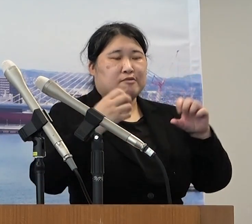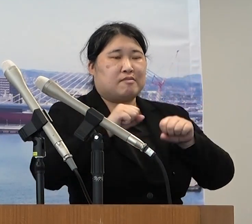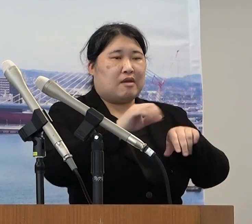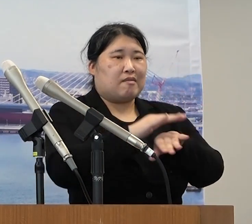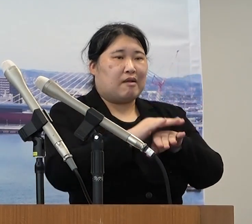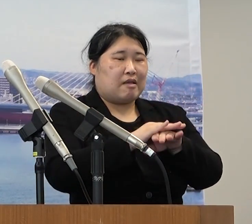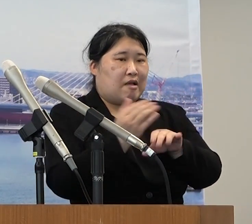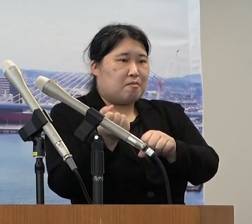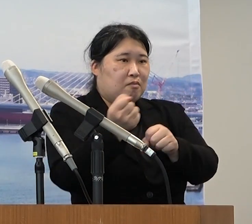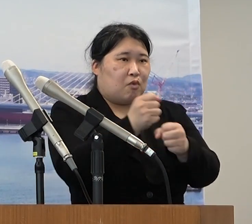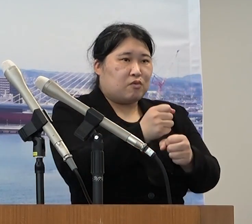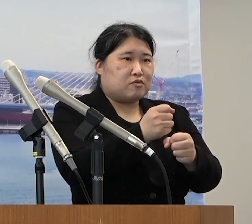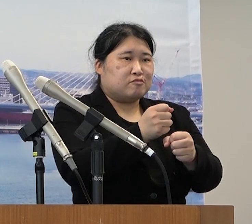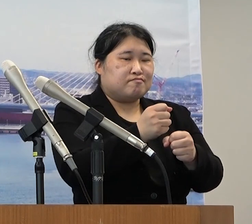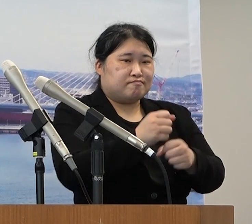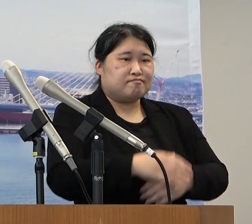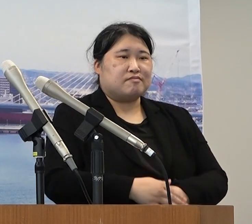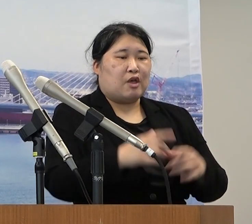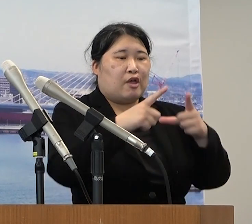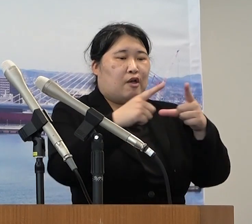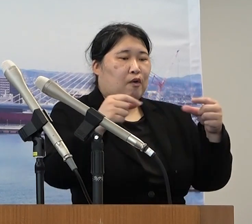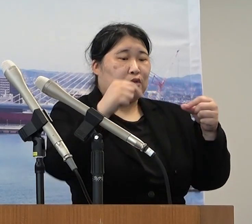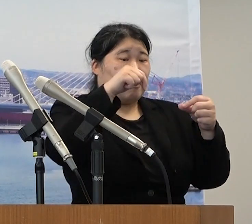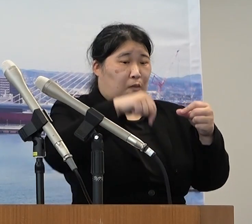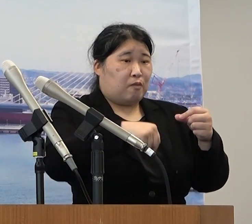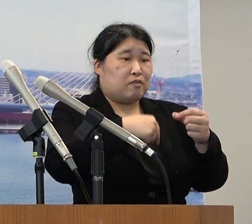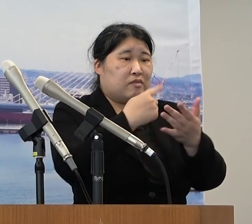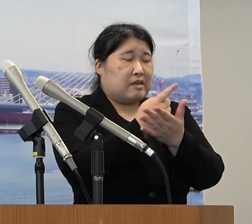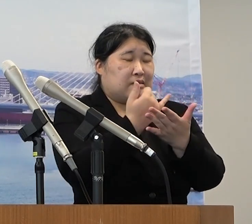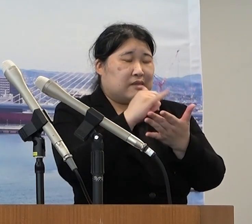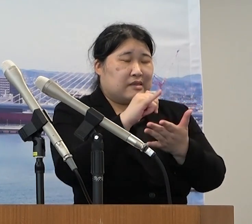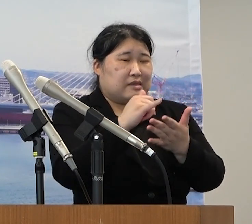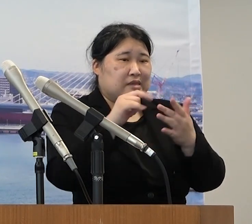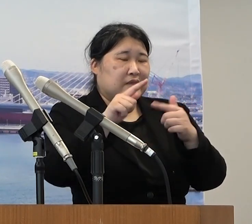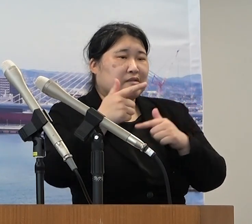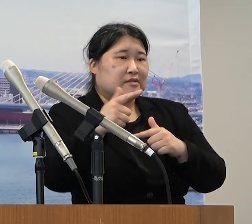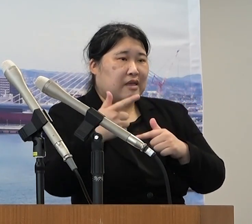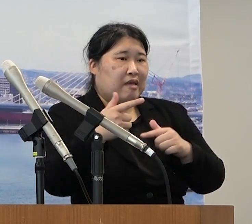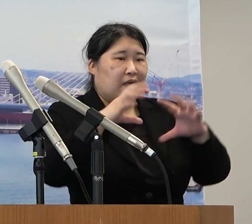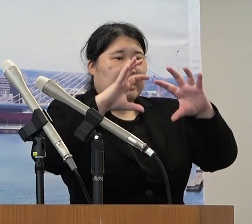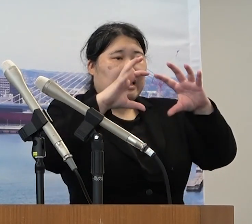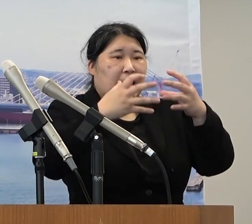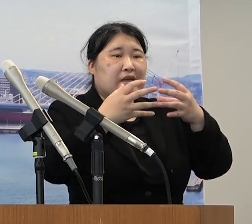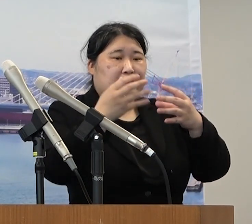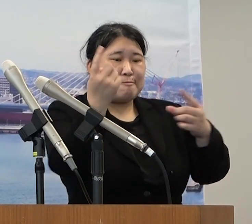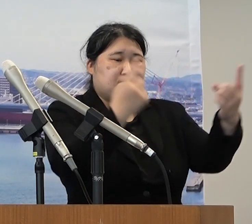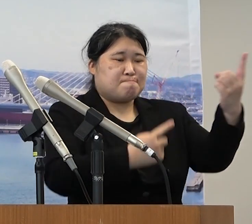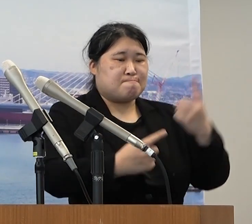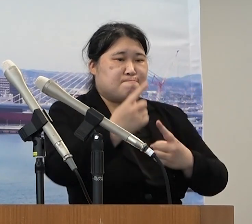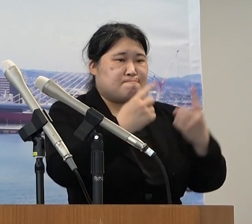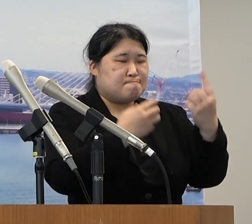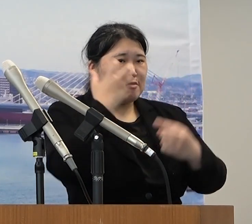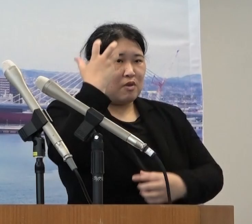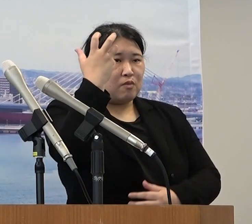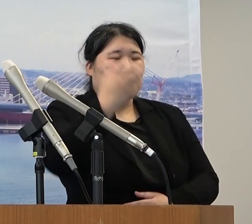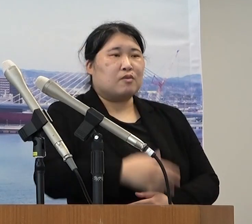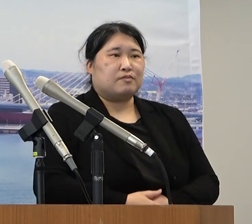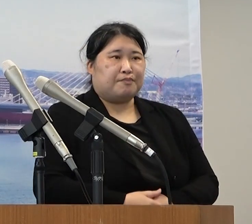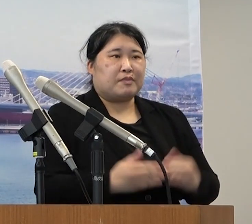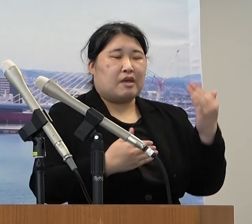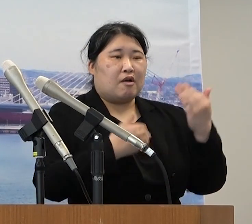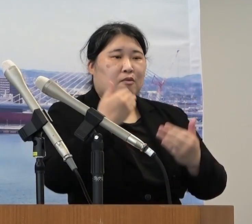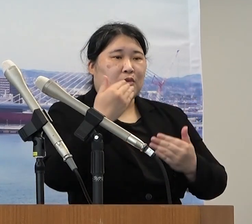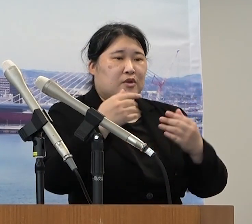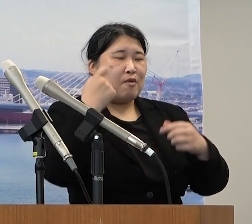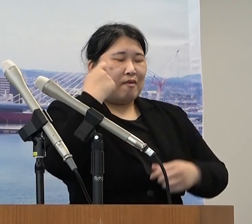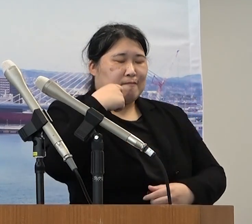るため、祭り期間中は国内外から多くの観光客が本市を訪れることが予想されております。青森